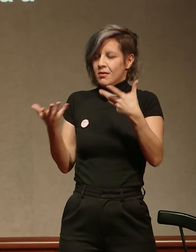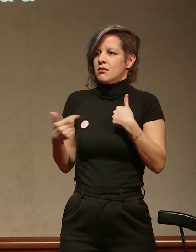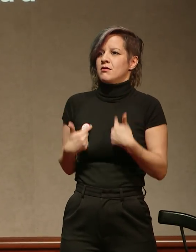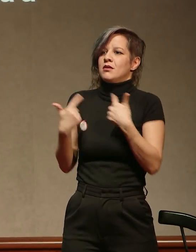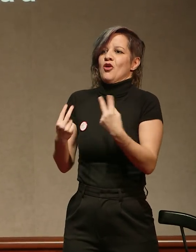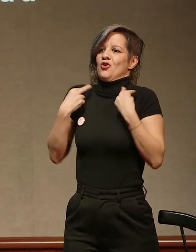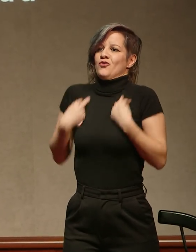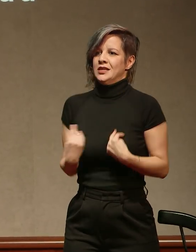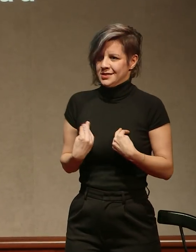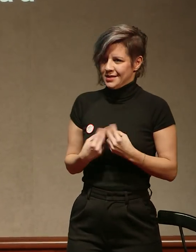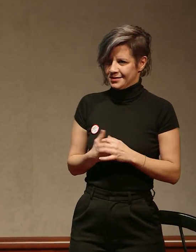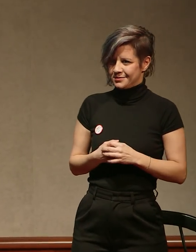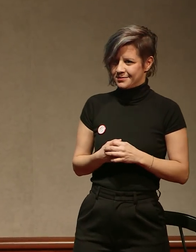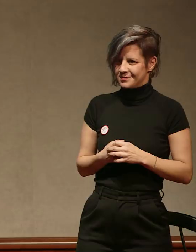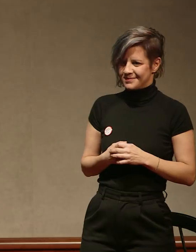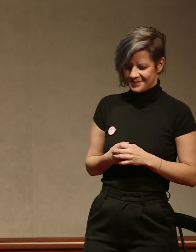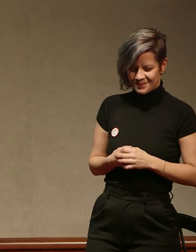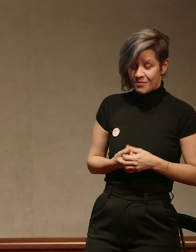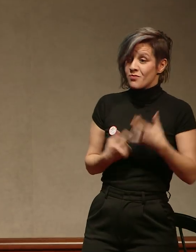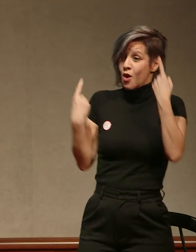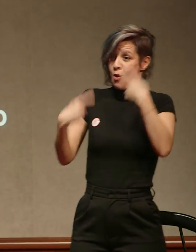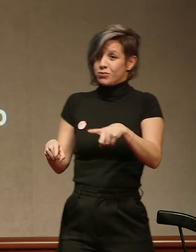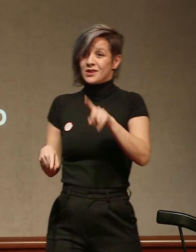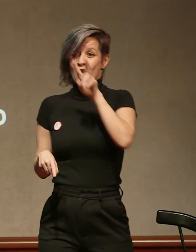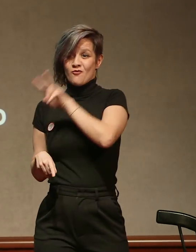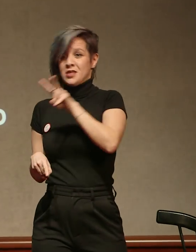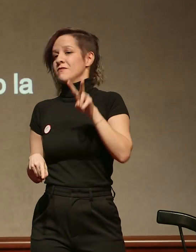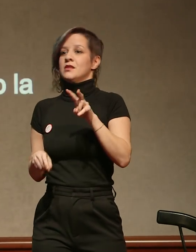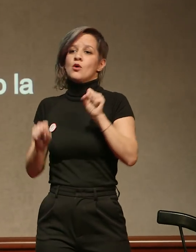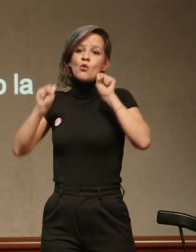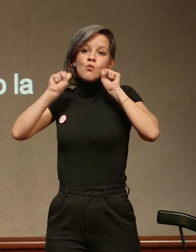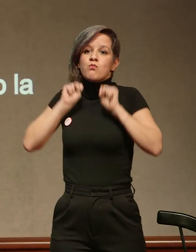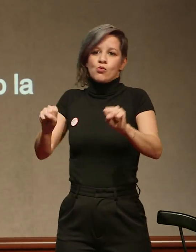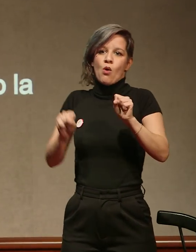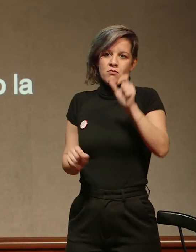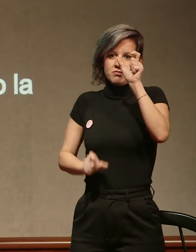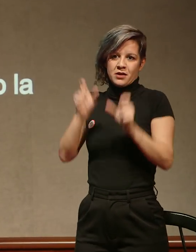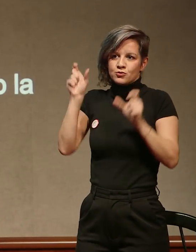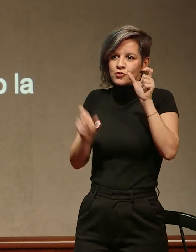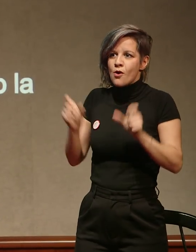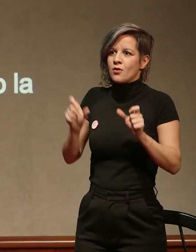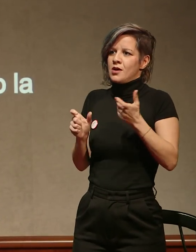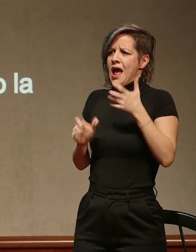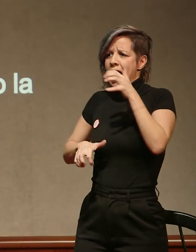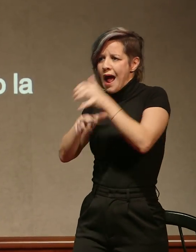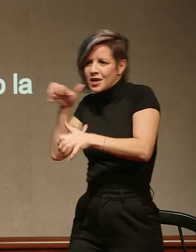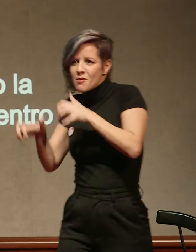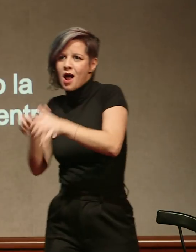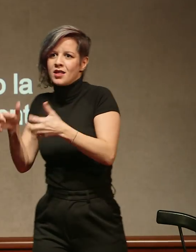o proprio la foto ok quello prende vita io entro in quello ok Quindi in pratica il visual